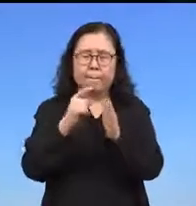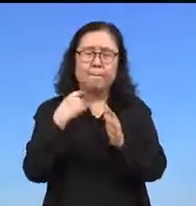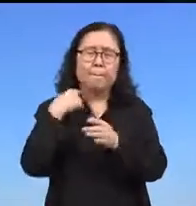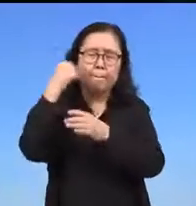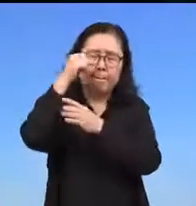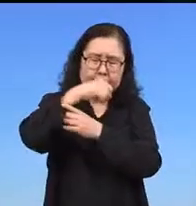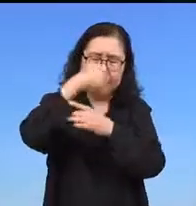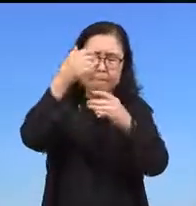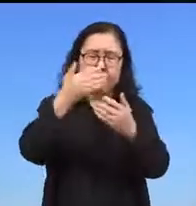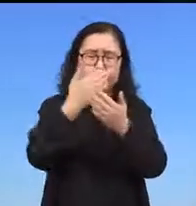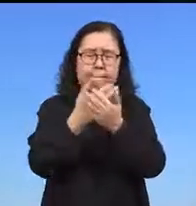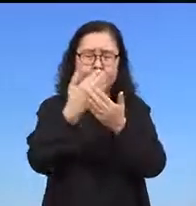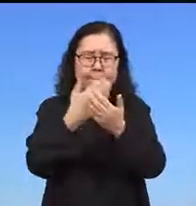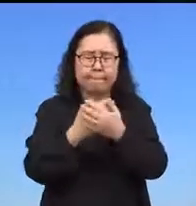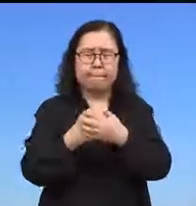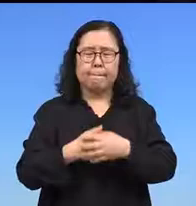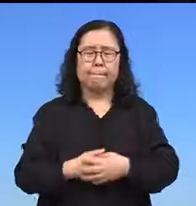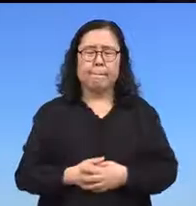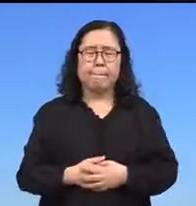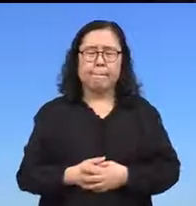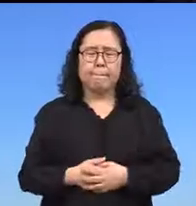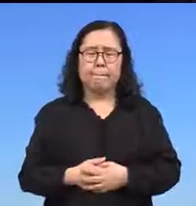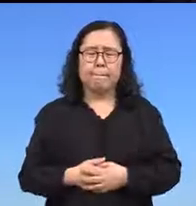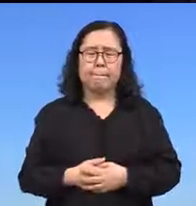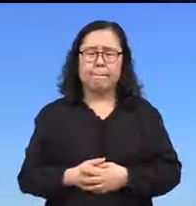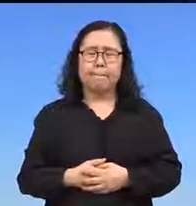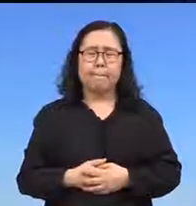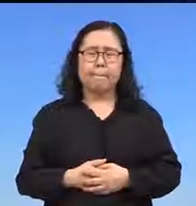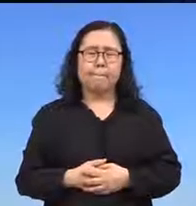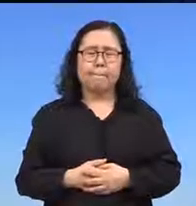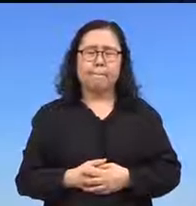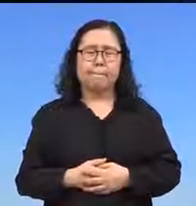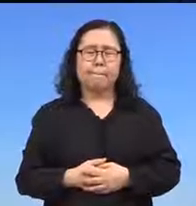이 믿음을 허락하여 주시기를 원합니다.